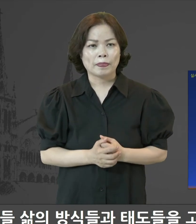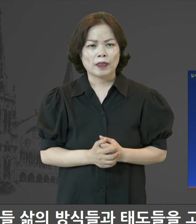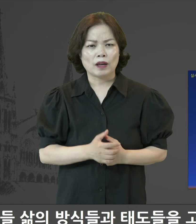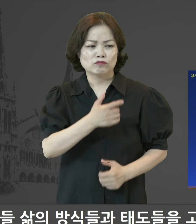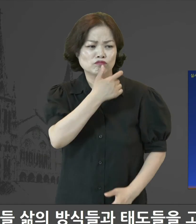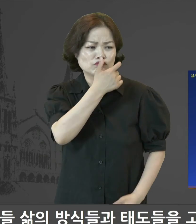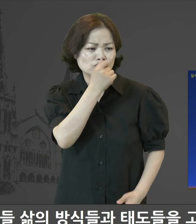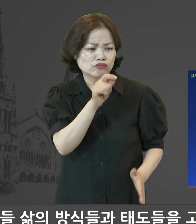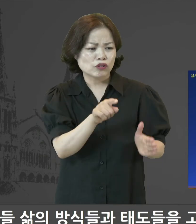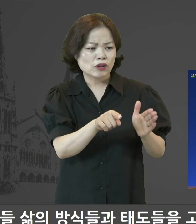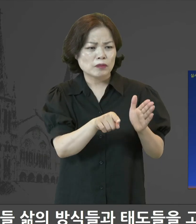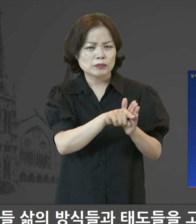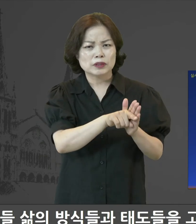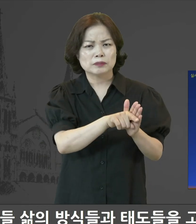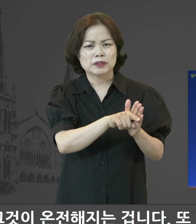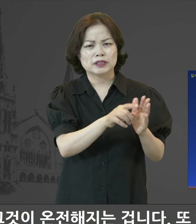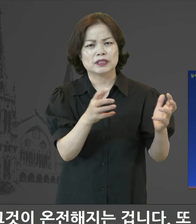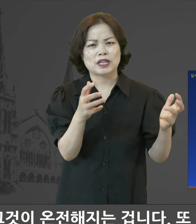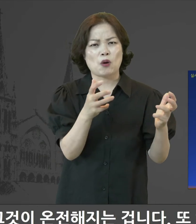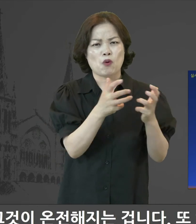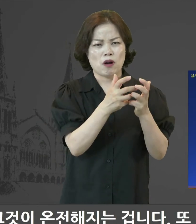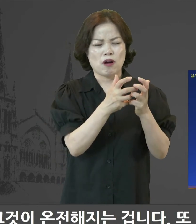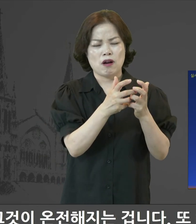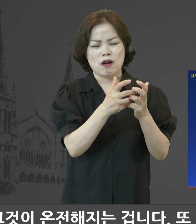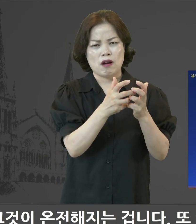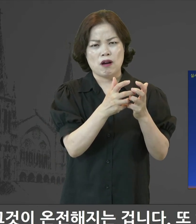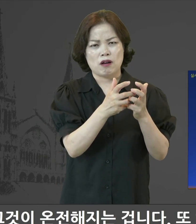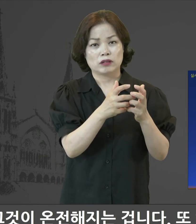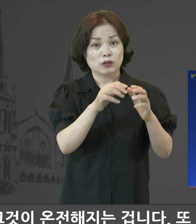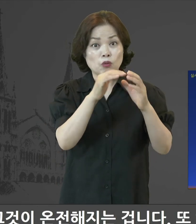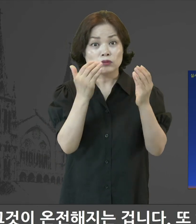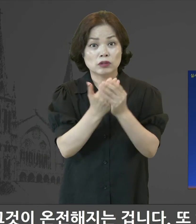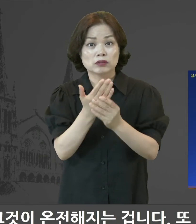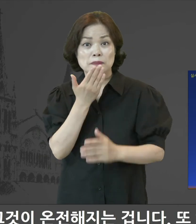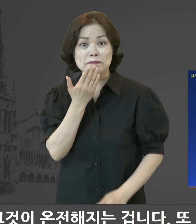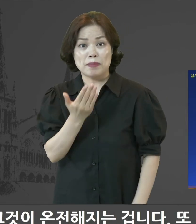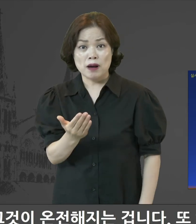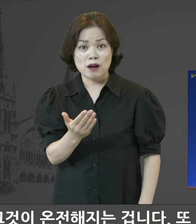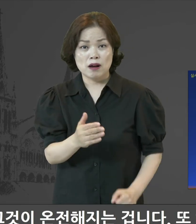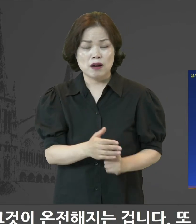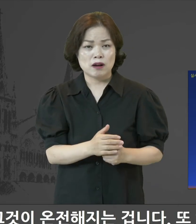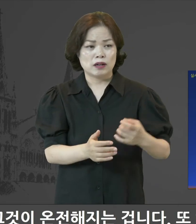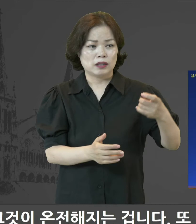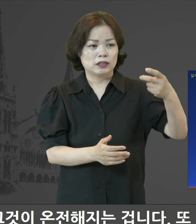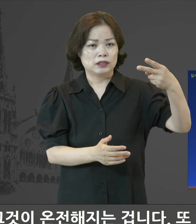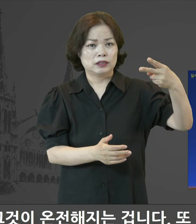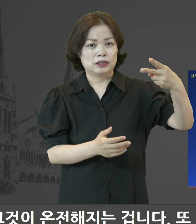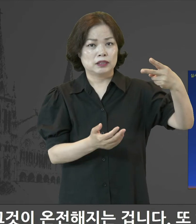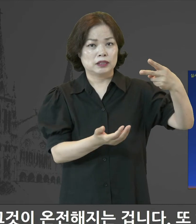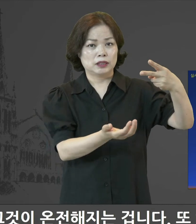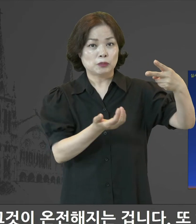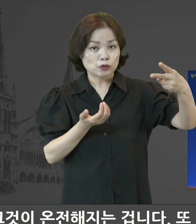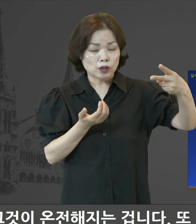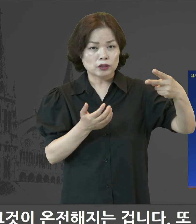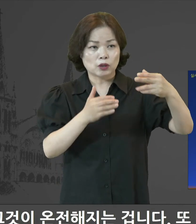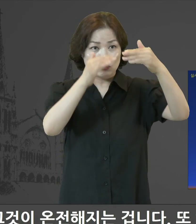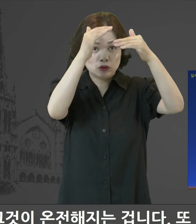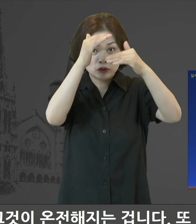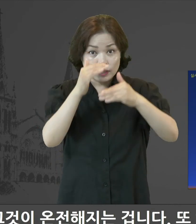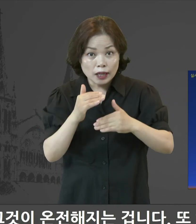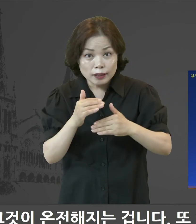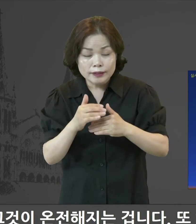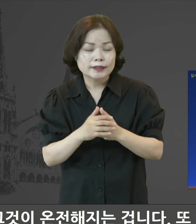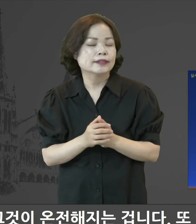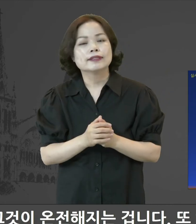부족한 믿음을 채워야 됩니다. 그래야 온전해지죠. 이것은 디모데전서 3장 10절, 지금 오늘 본문에